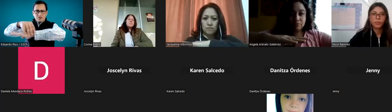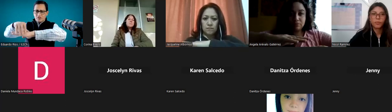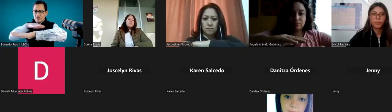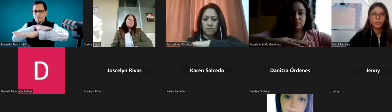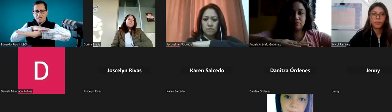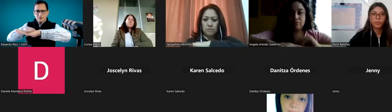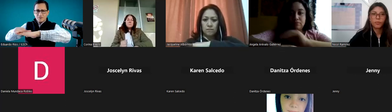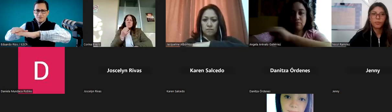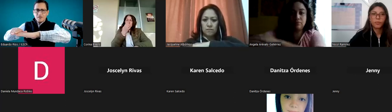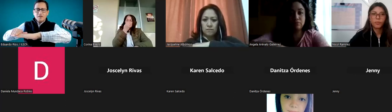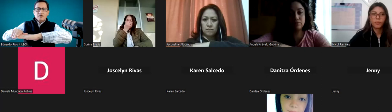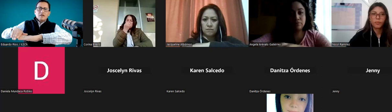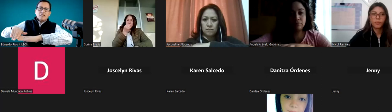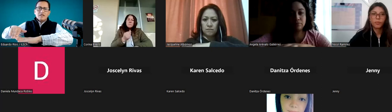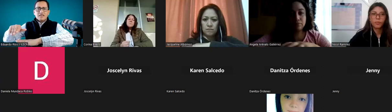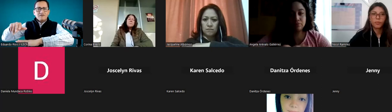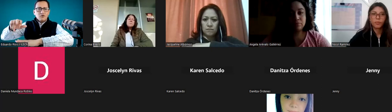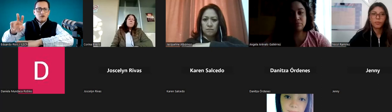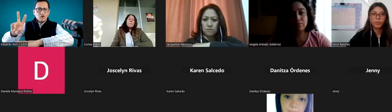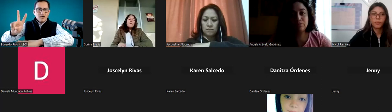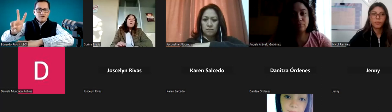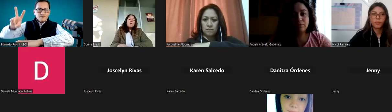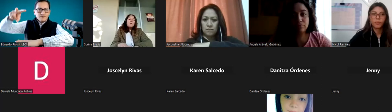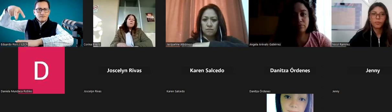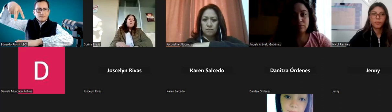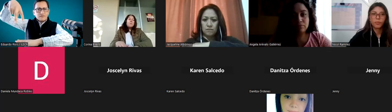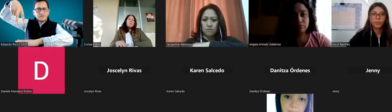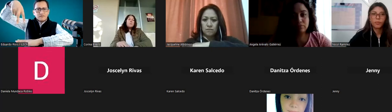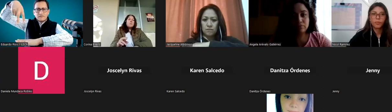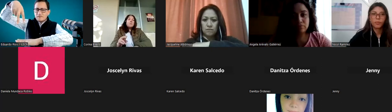alargadito, ¿cierto? Y es plano. Y aquí vamos a colocar